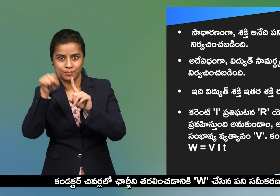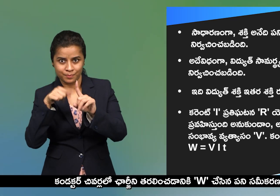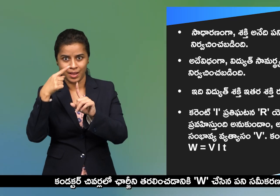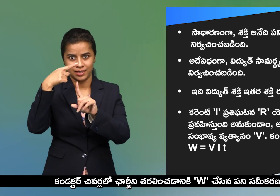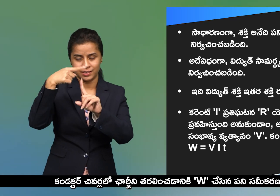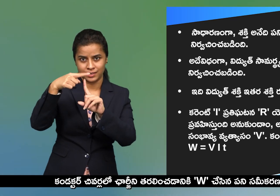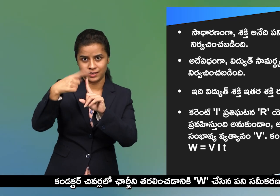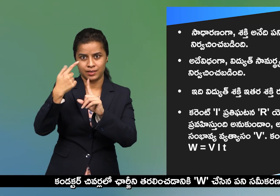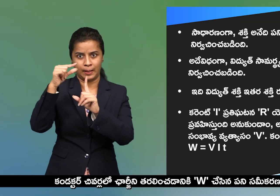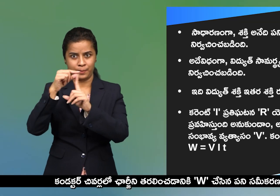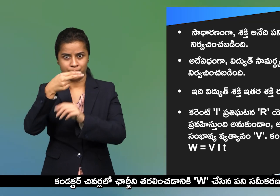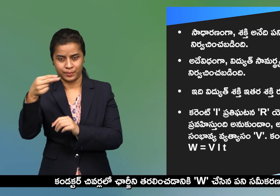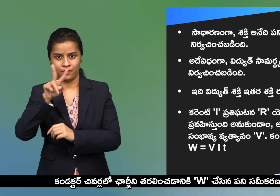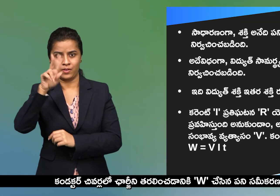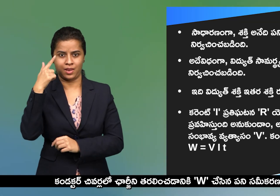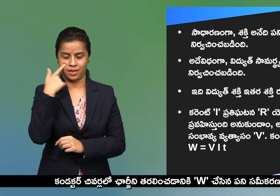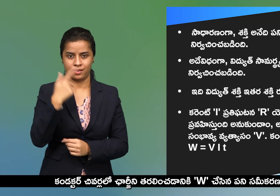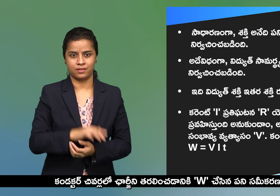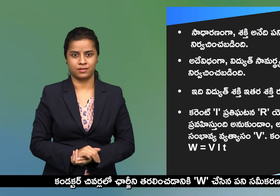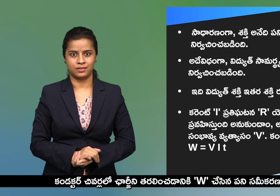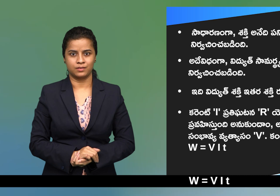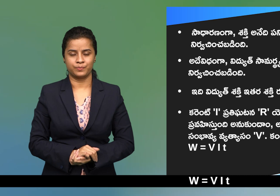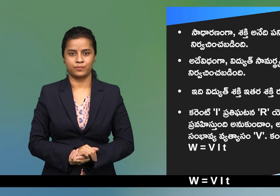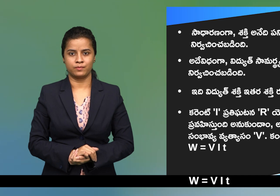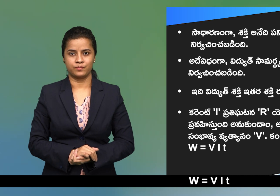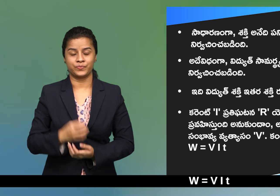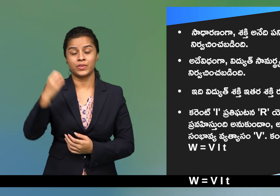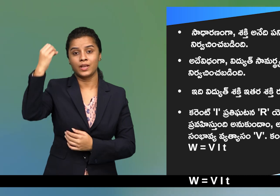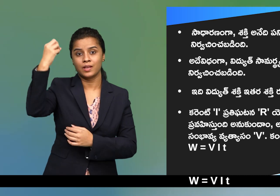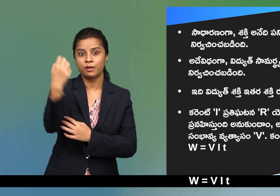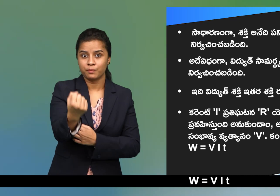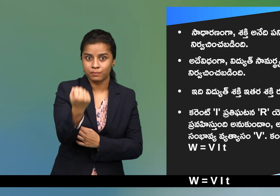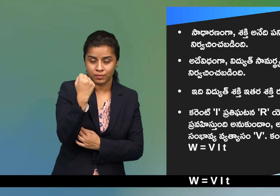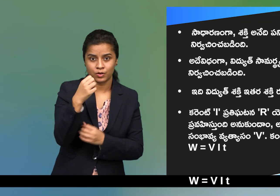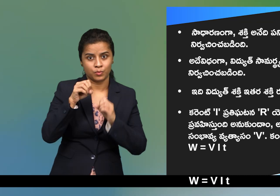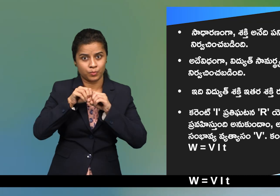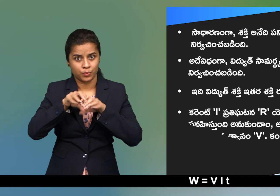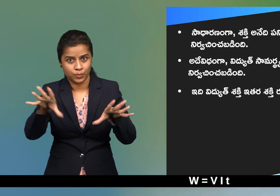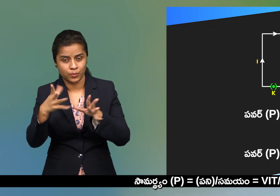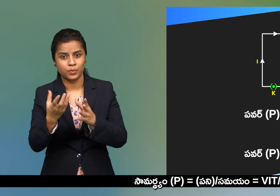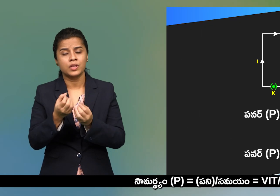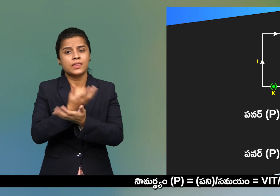చేసిన పని సమీకరణం ద్వారా ఇవ్వబడుతుంది. W = V1T.